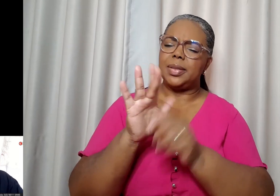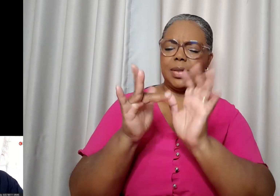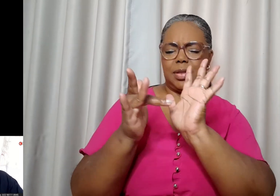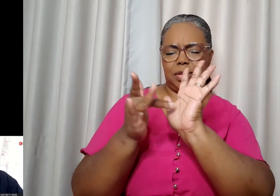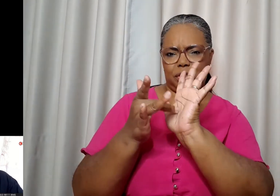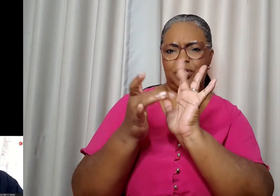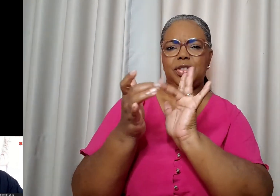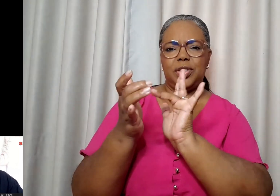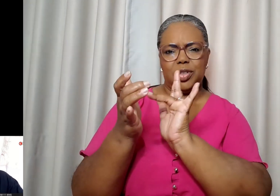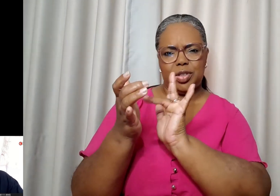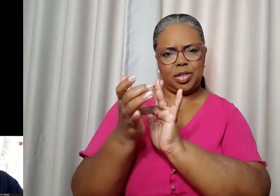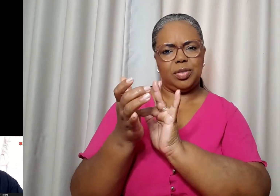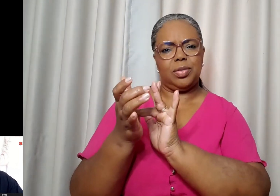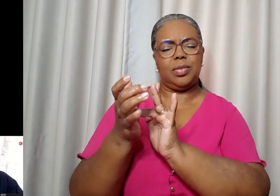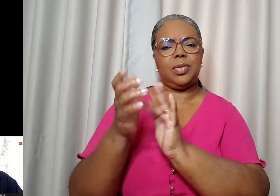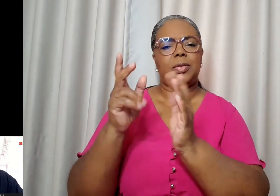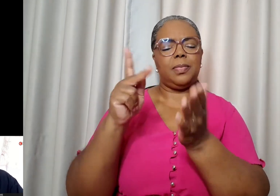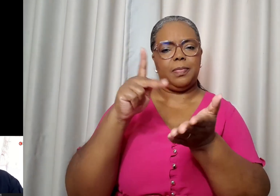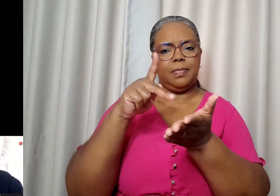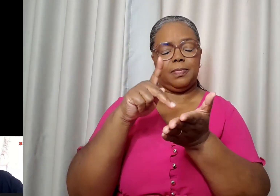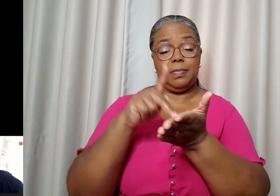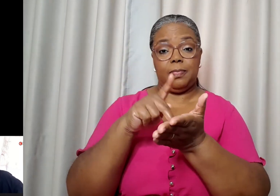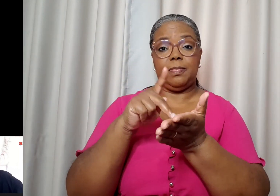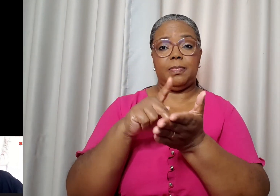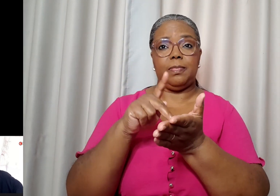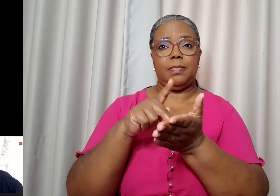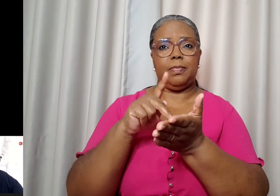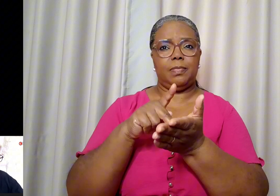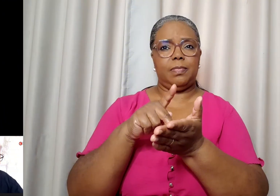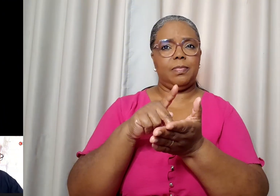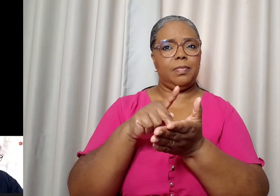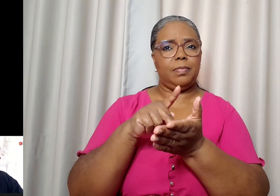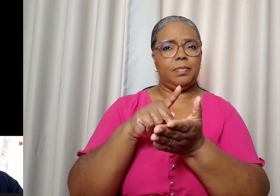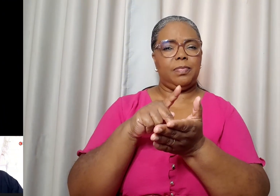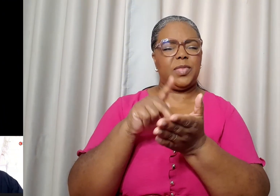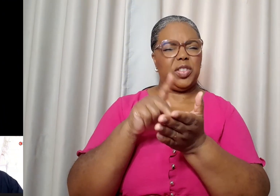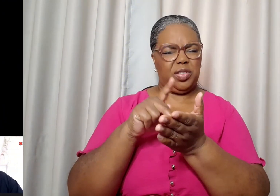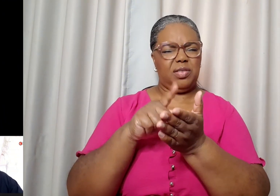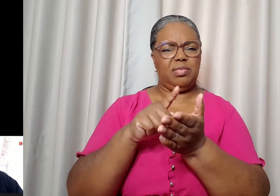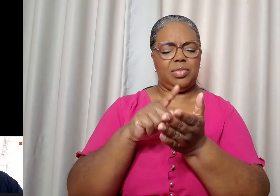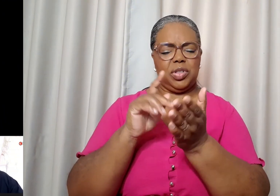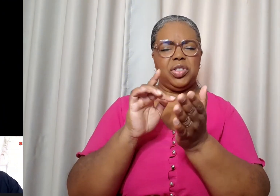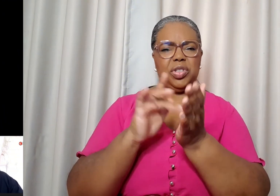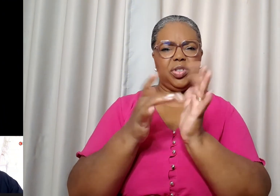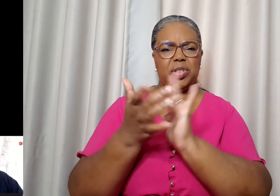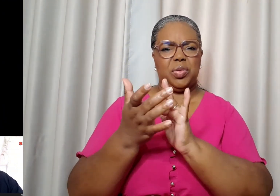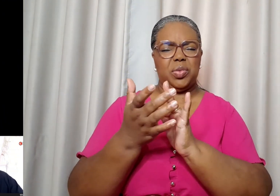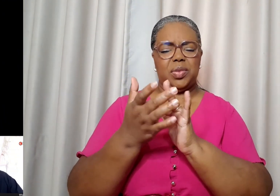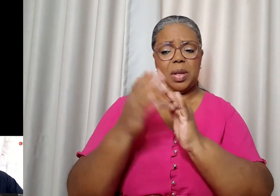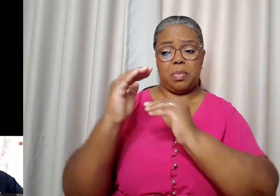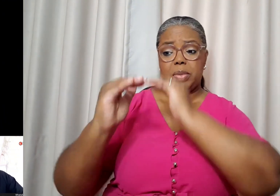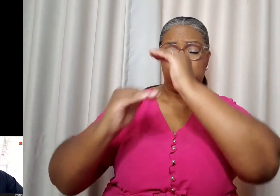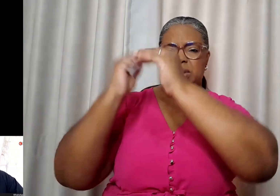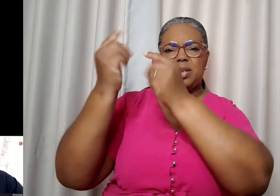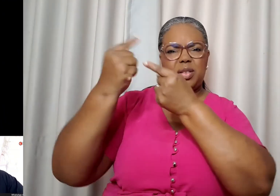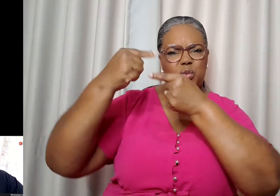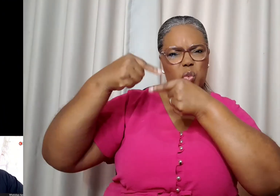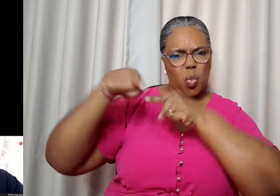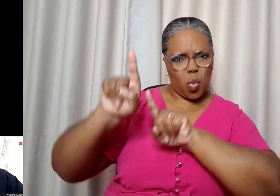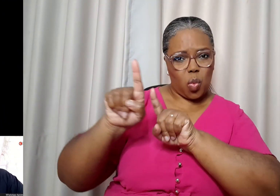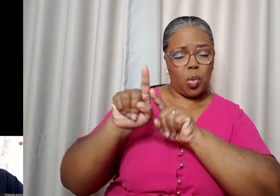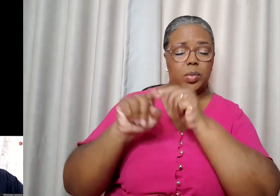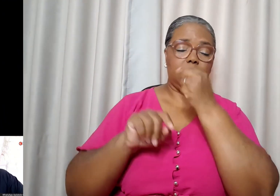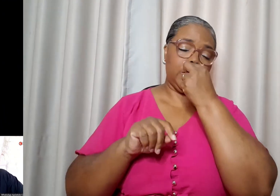Com certeza não. Ele era contra a prosperidade? Jamais. Muitas pessoas dizem